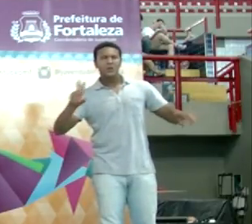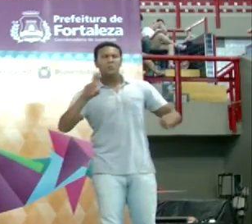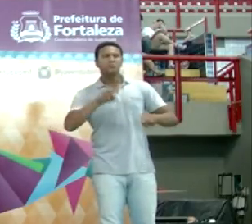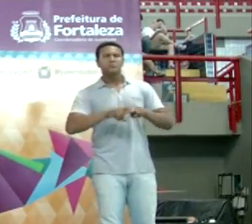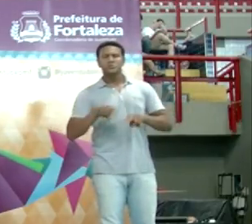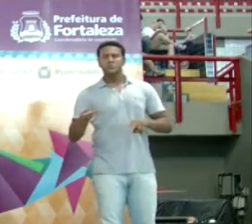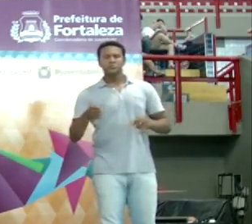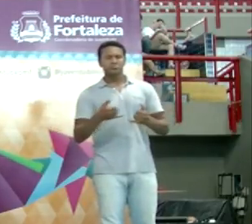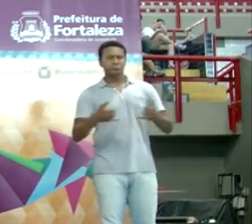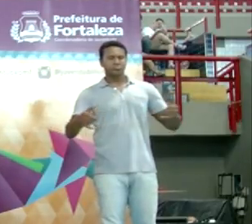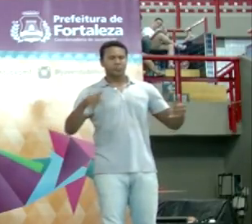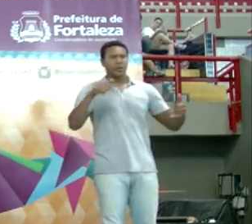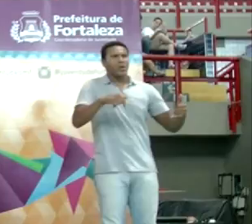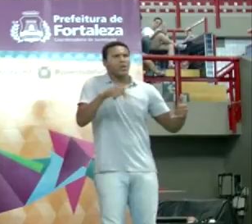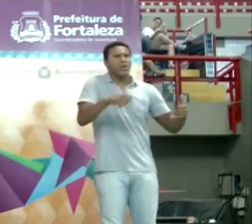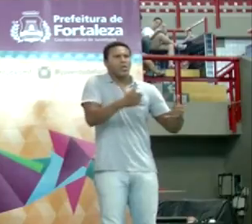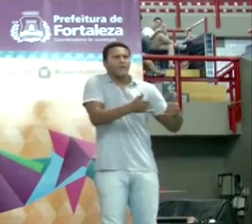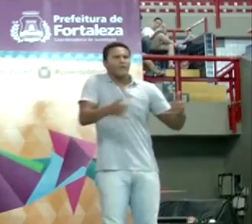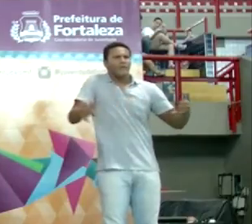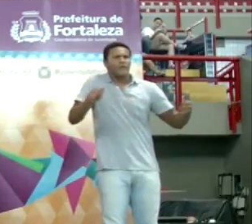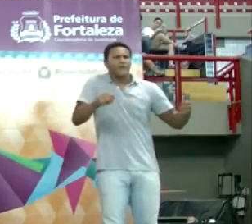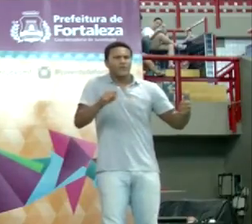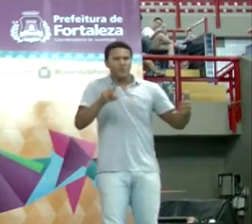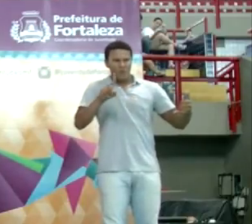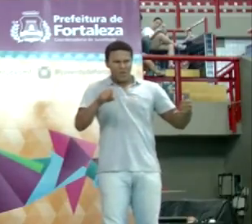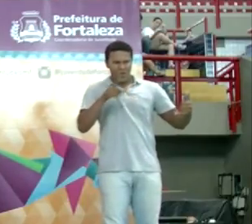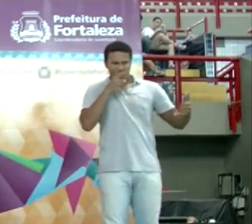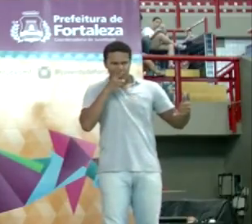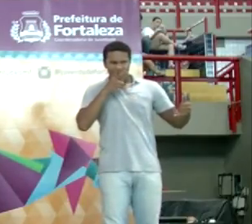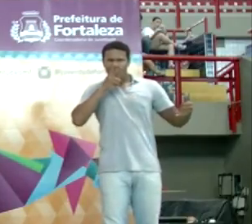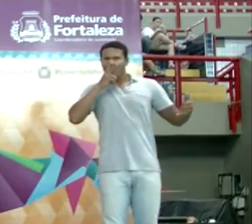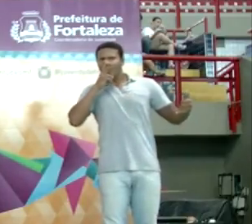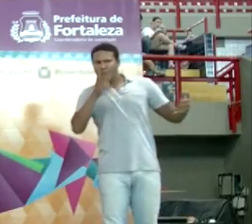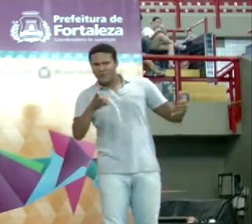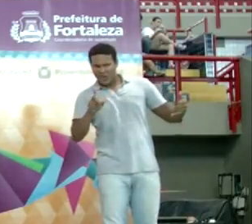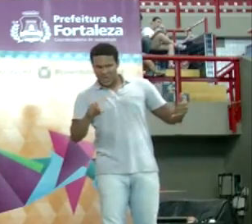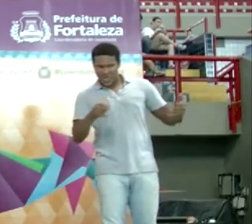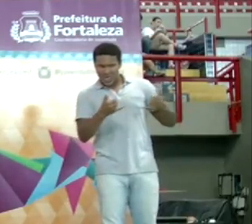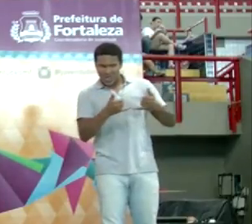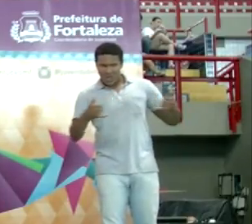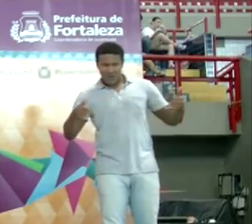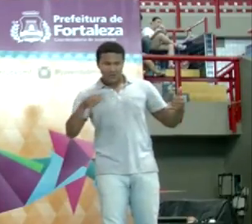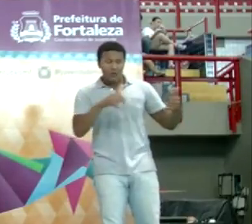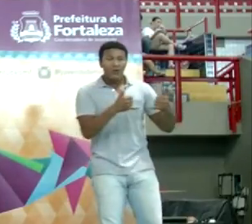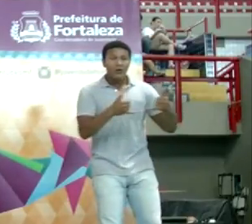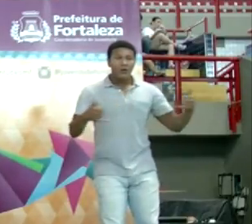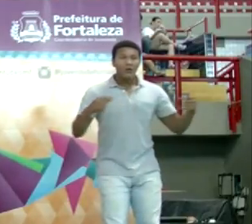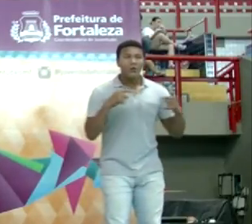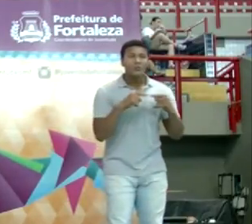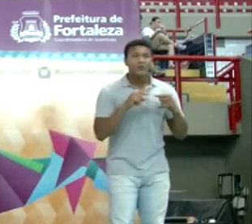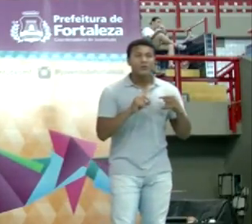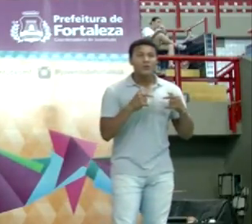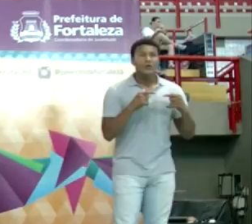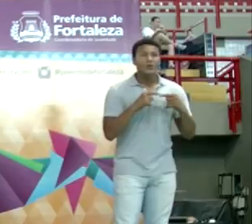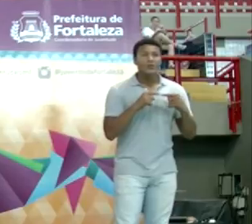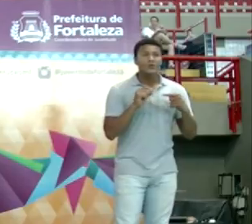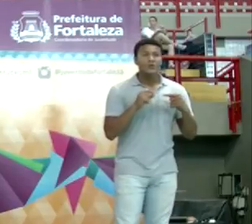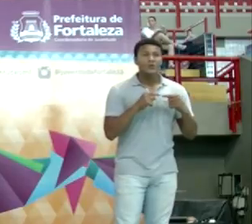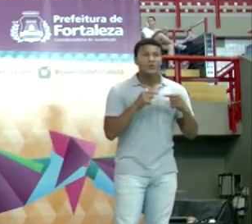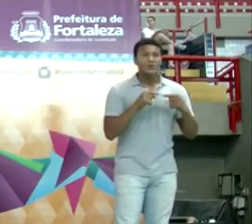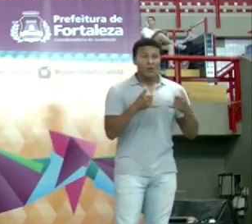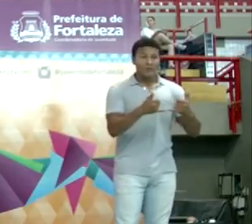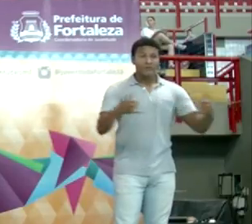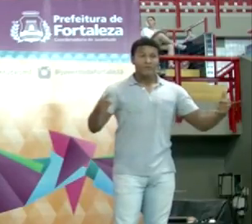daqui através de forças que ligam fios, através de uma experiência que eu creio que todo